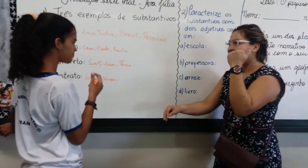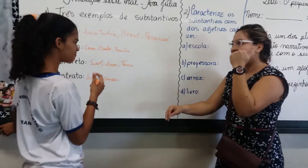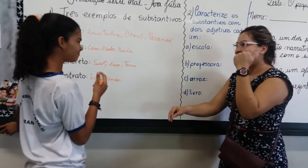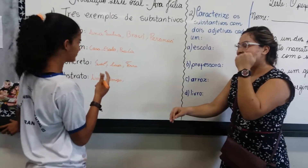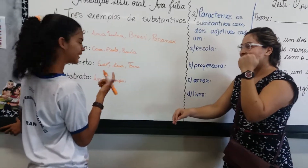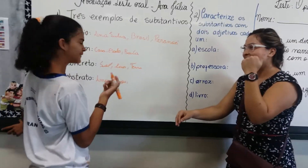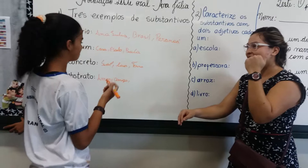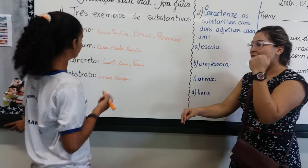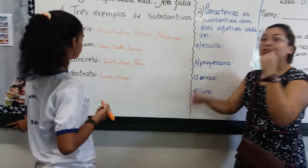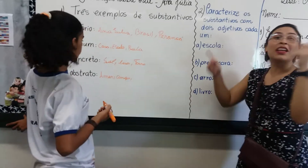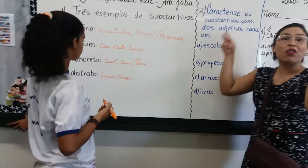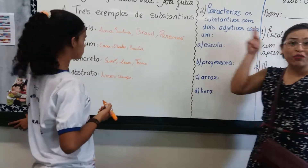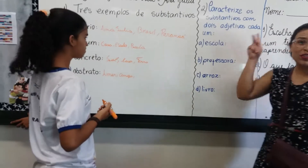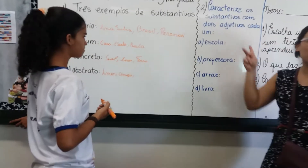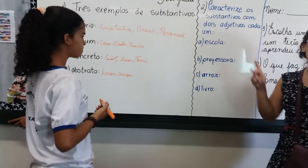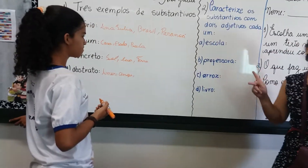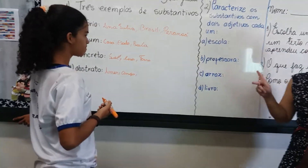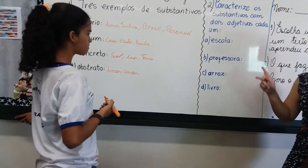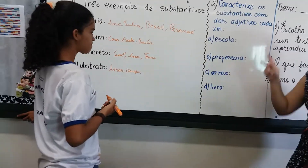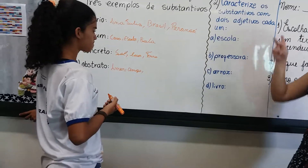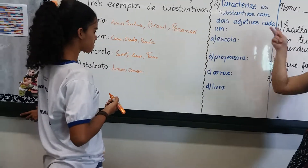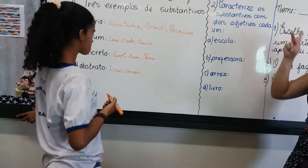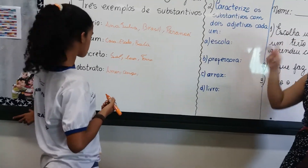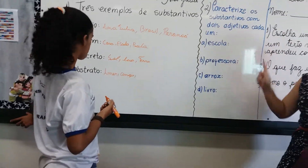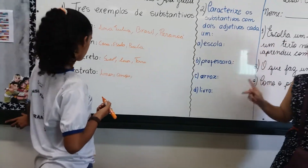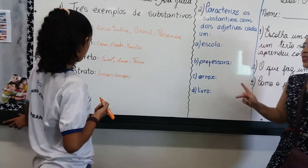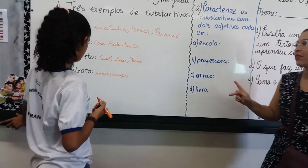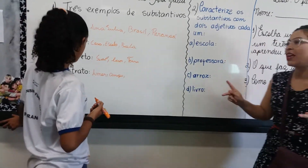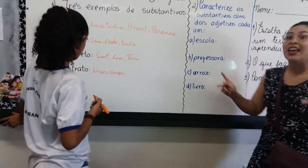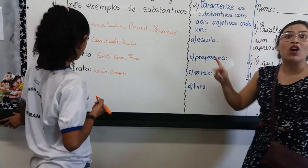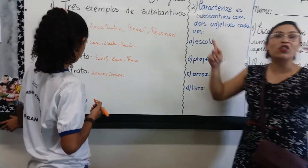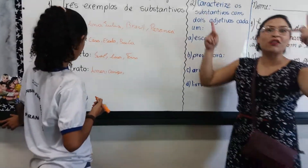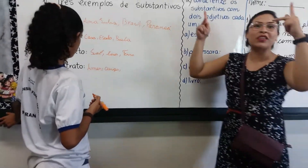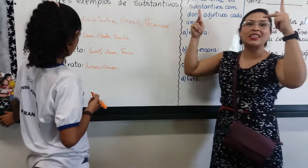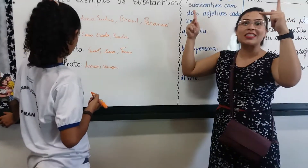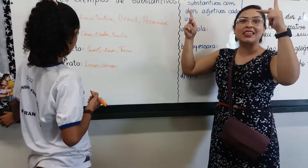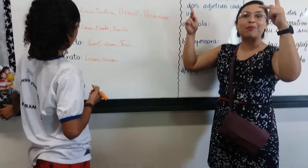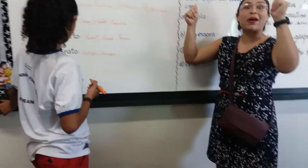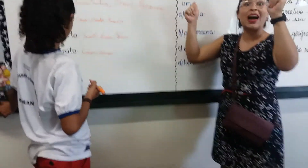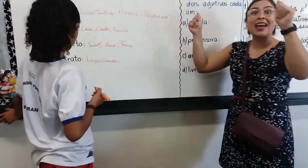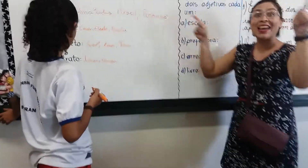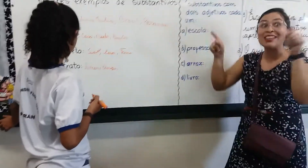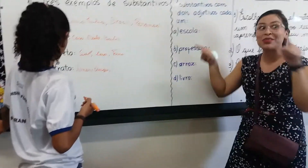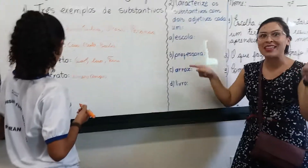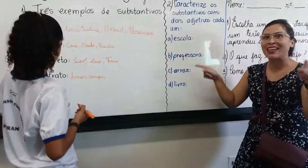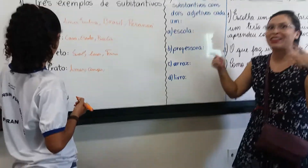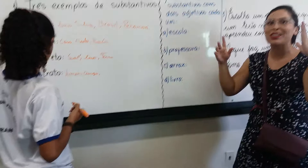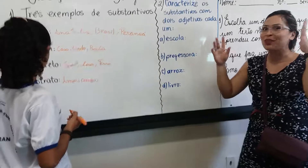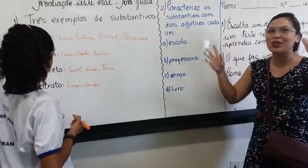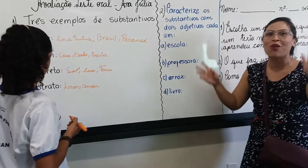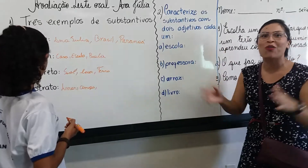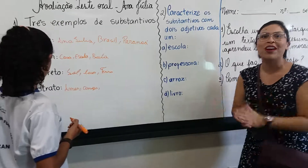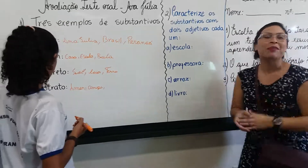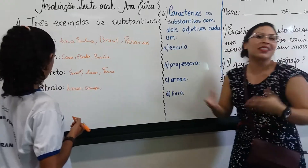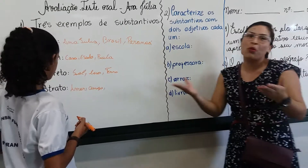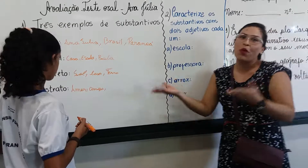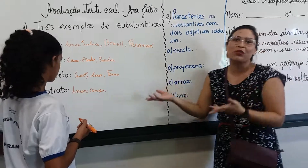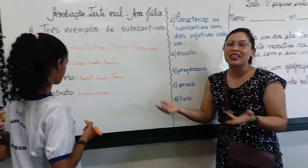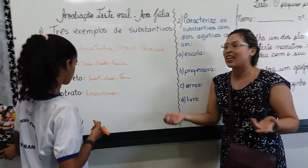Educação. Paz, será que ela não, sabe? Sim, ah, mas ela não sabe. Ela sabe o sinal. Ela não isso. Eu não posso dar